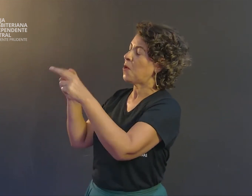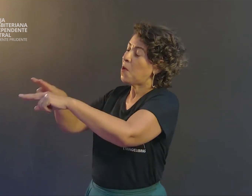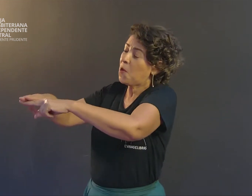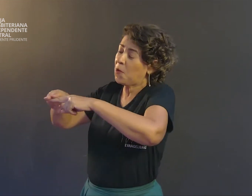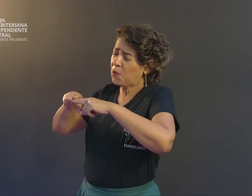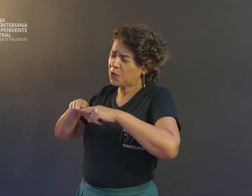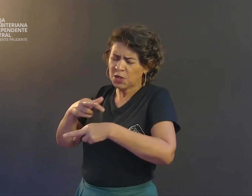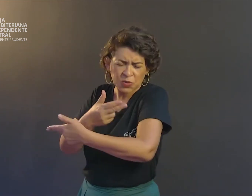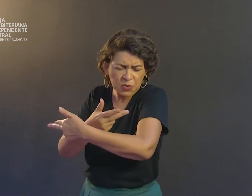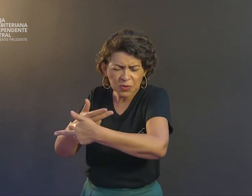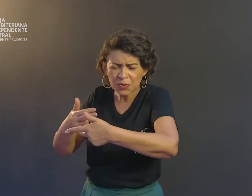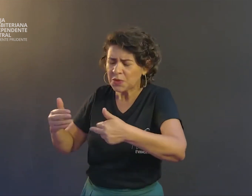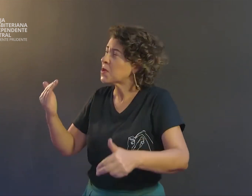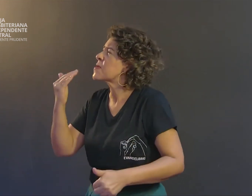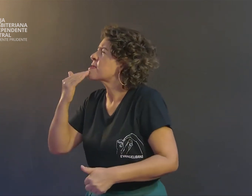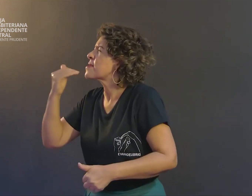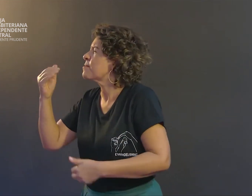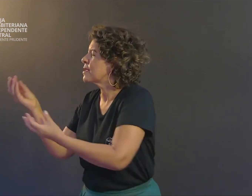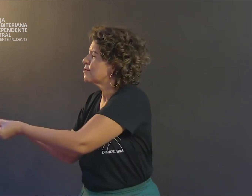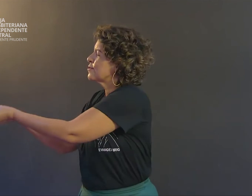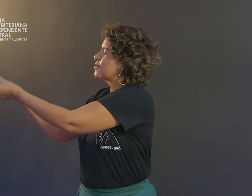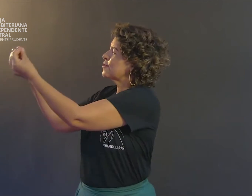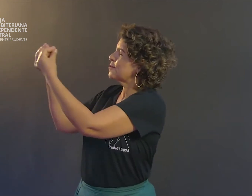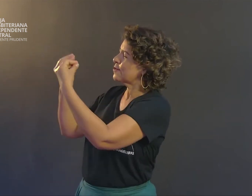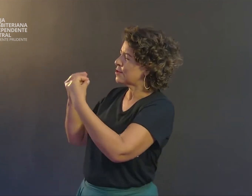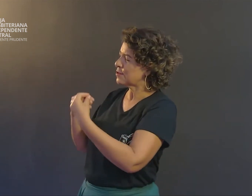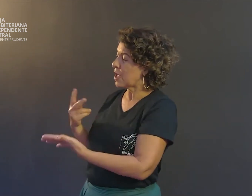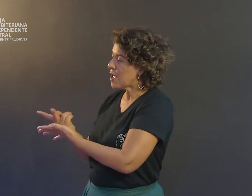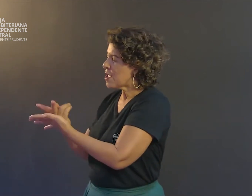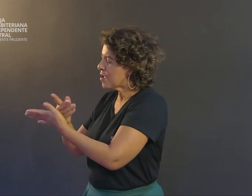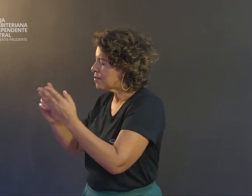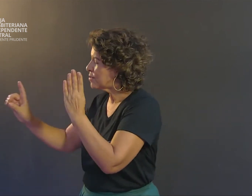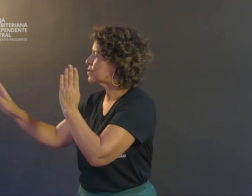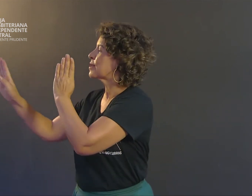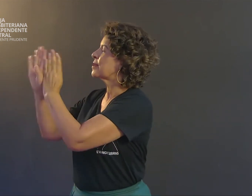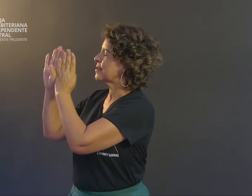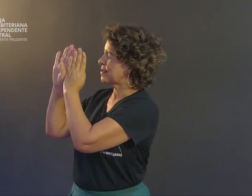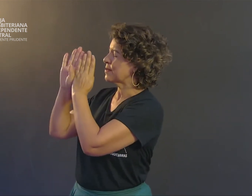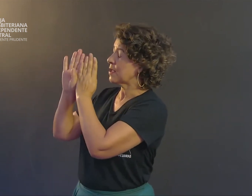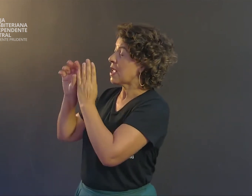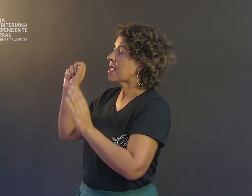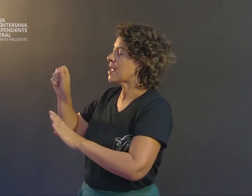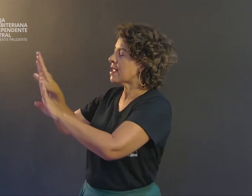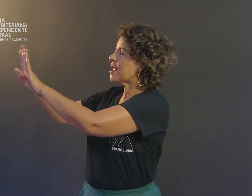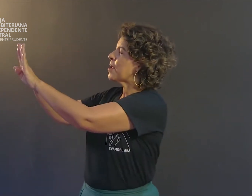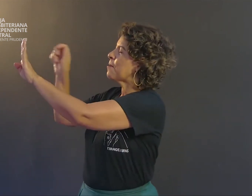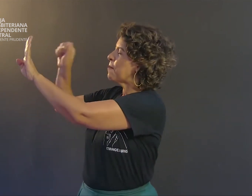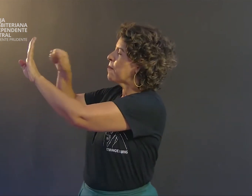pede, recebe. O que busca, encontra. E aquele que bate à porta, será aberta.